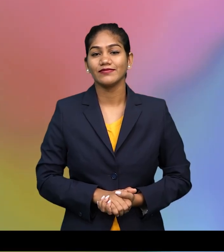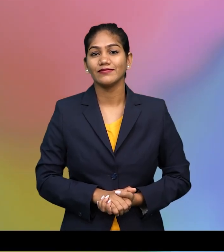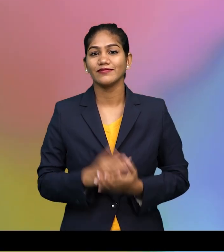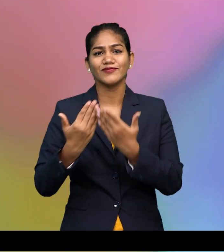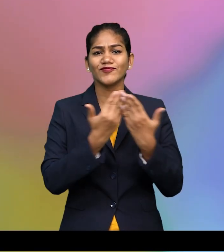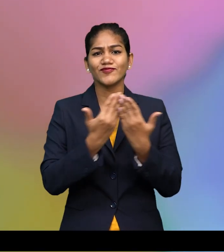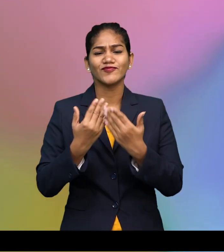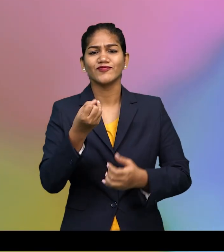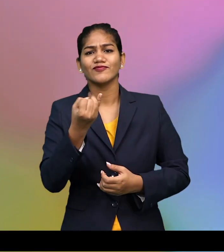साक्षरता दर।